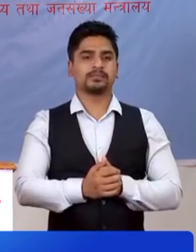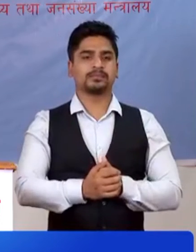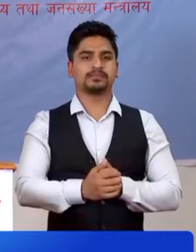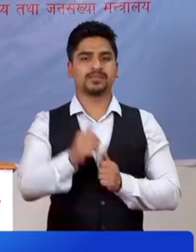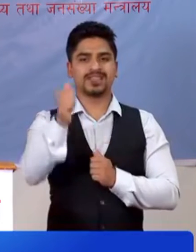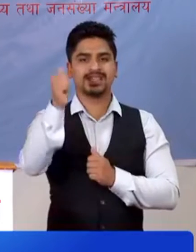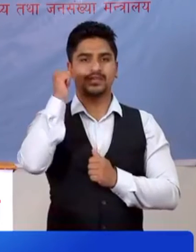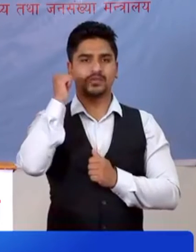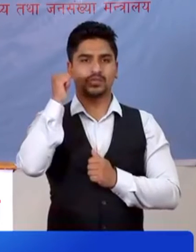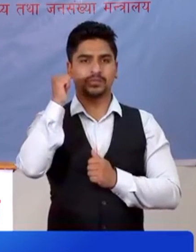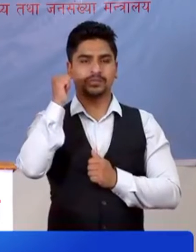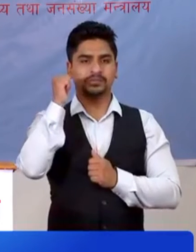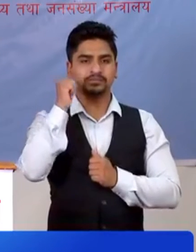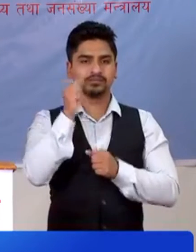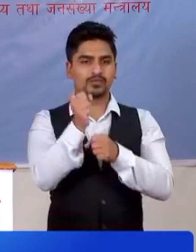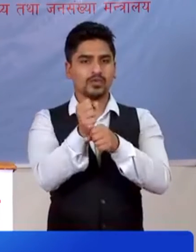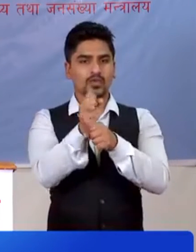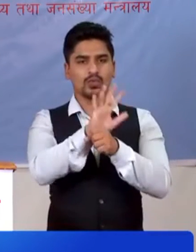हिजो